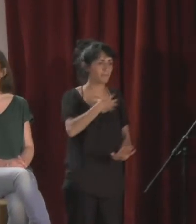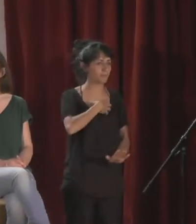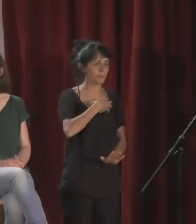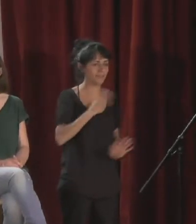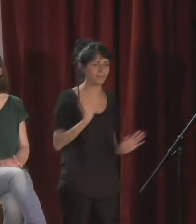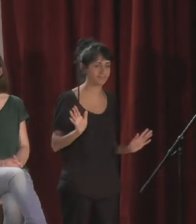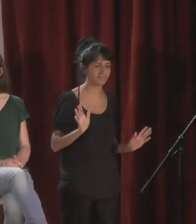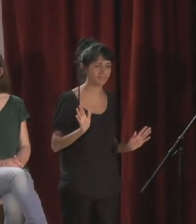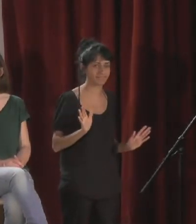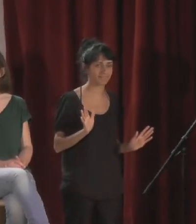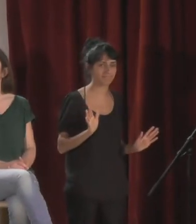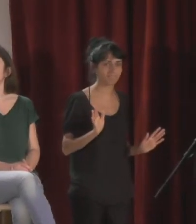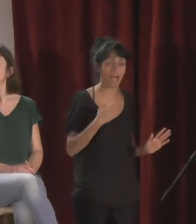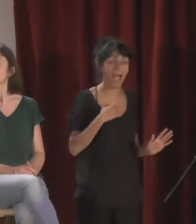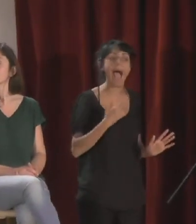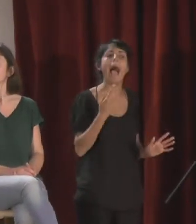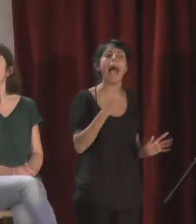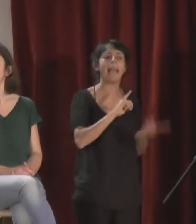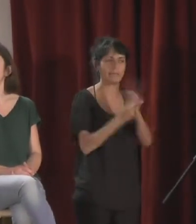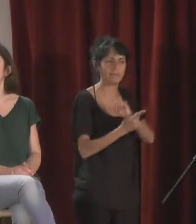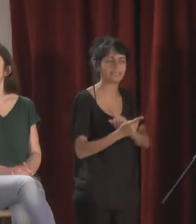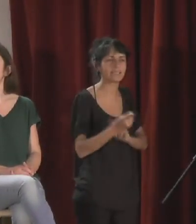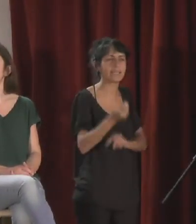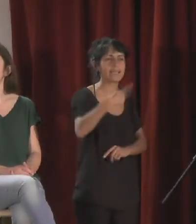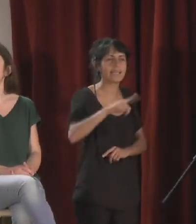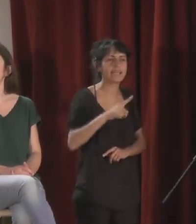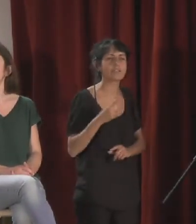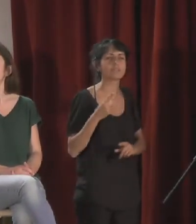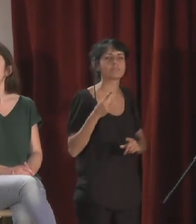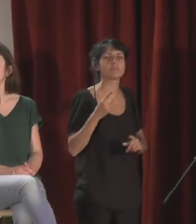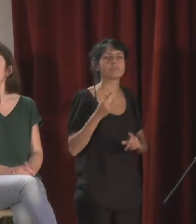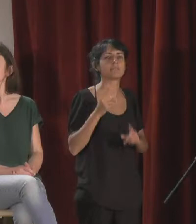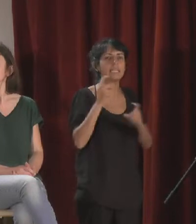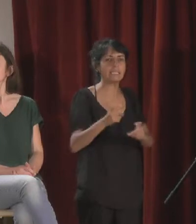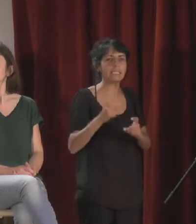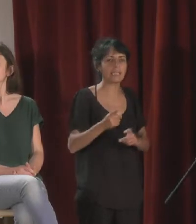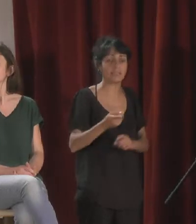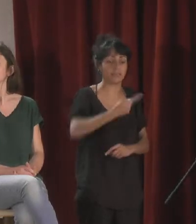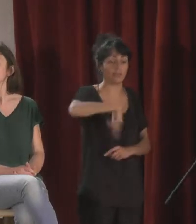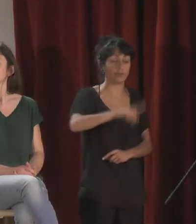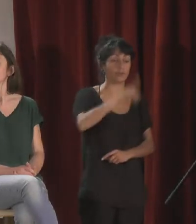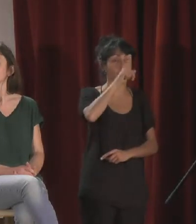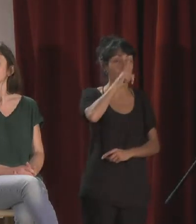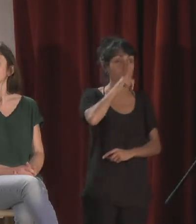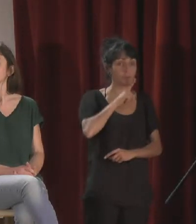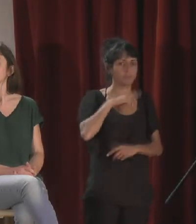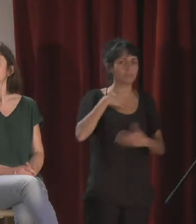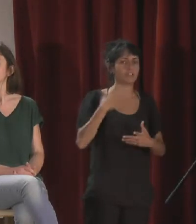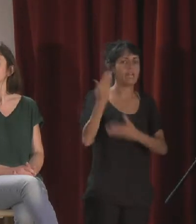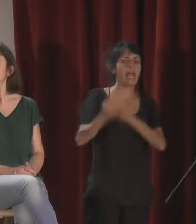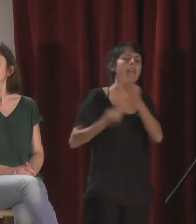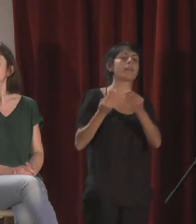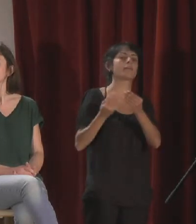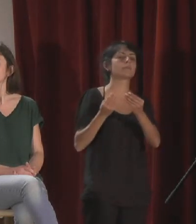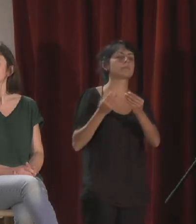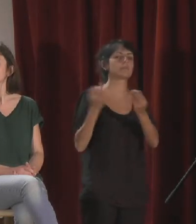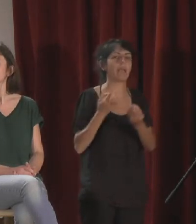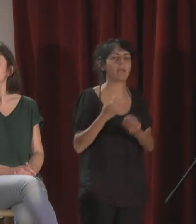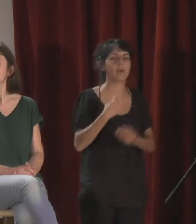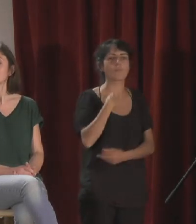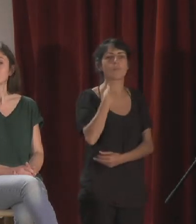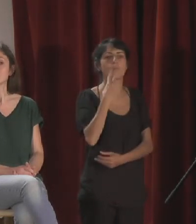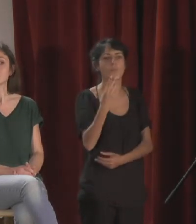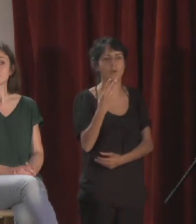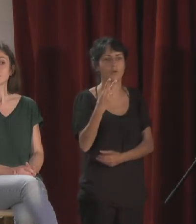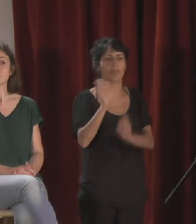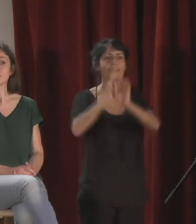conseguir. O contrario, canto máis intentan silenciarnos, máis clara se escoita a nosa voz. Pero